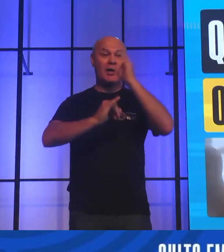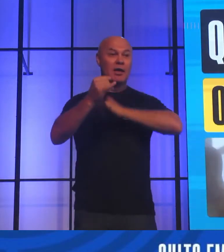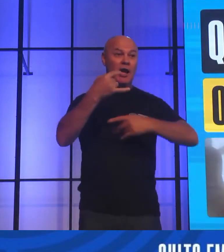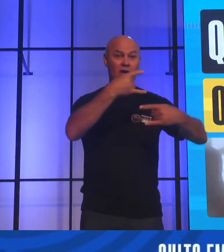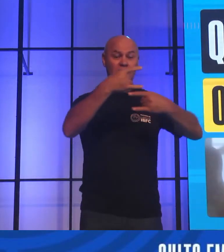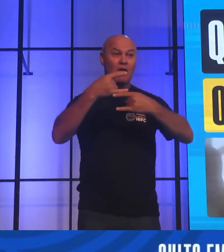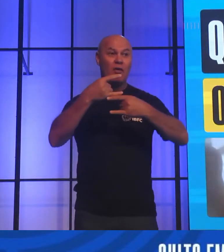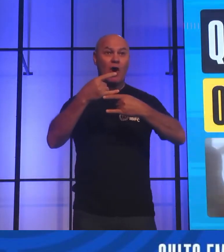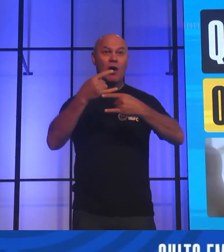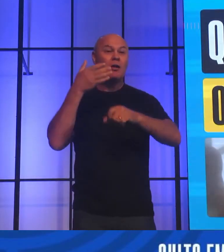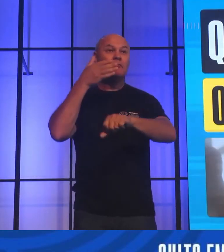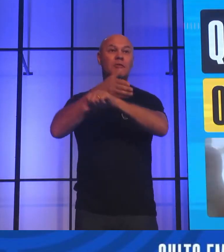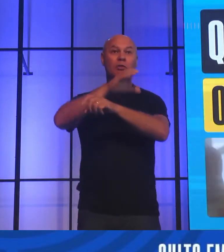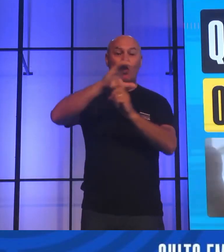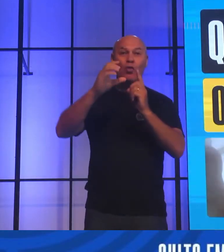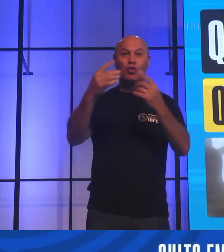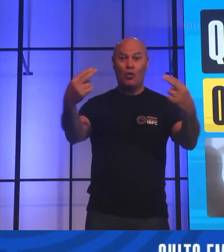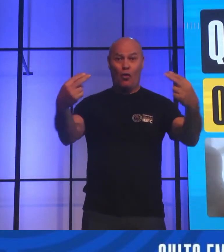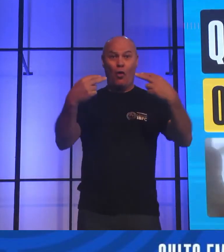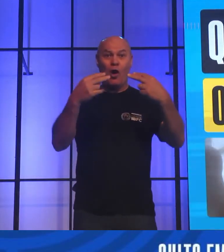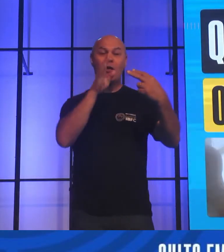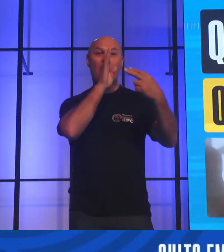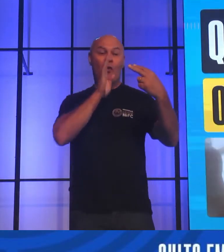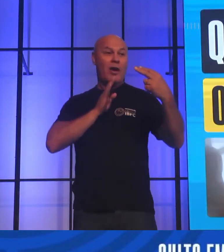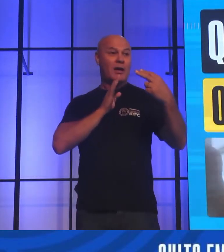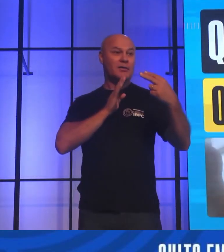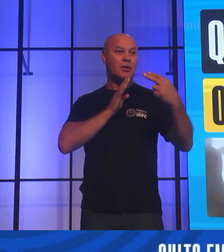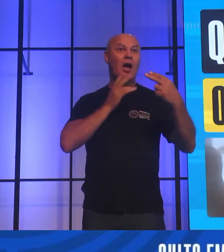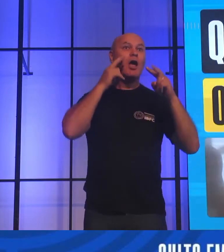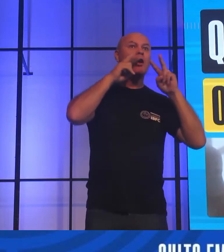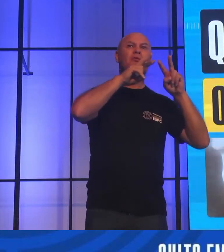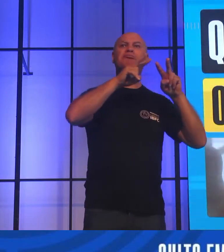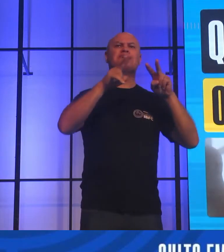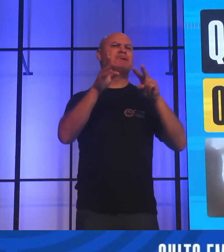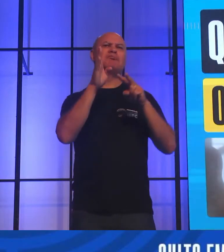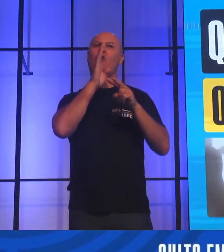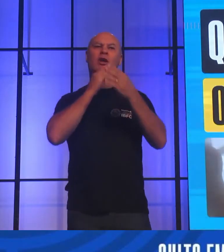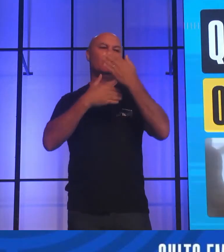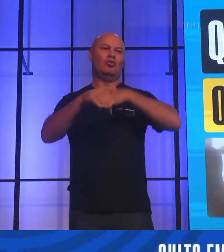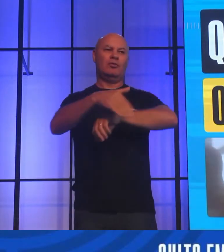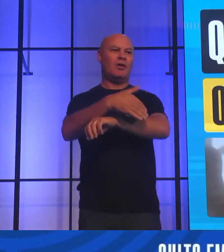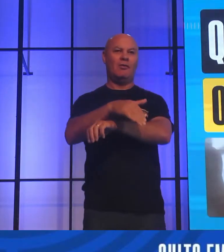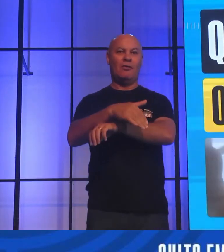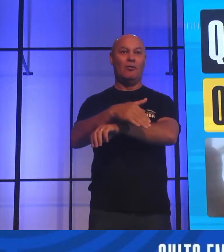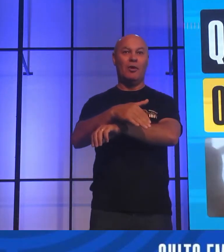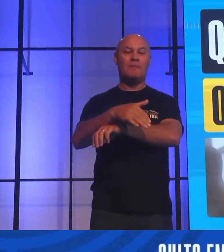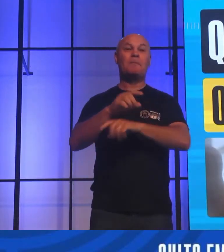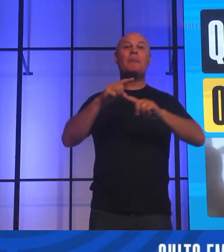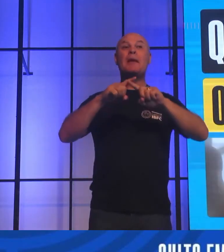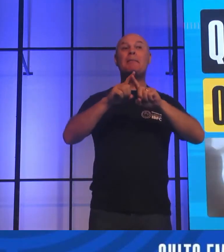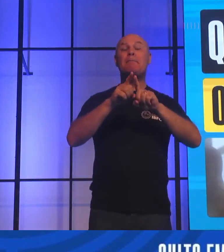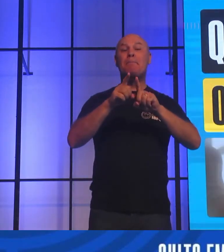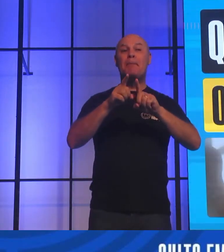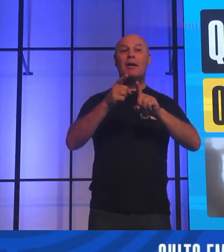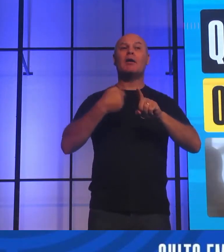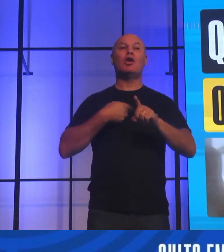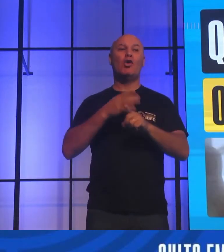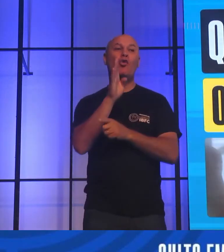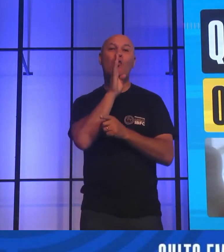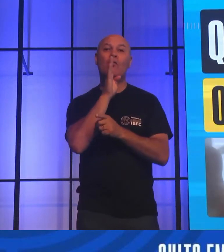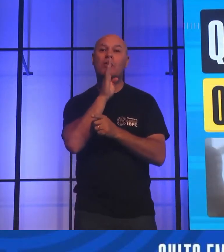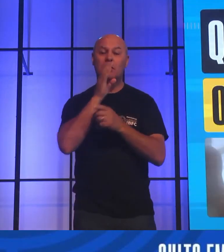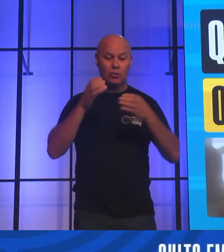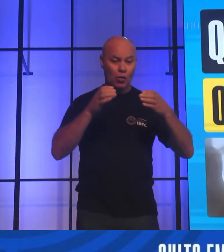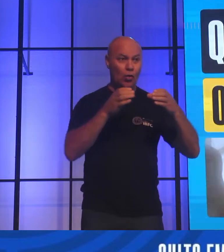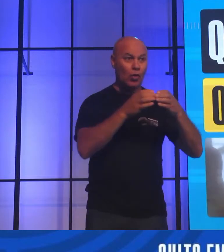Mas existe um grupo menor que me conhece um pouco melhor. E o núcleo da minha família, da minha esposa e